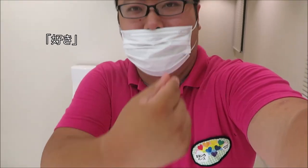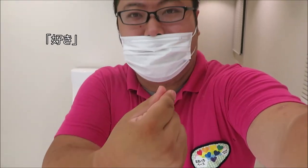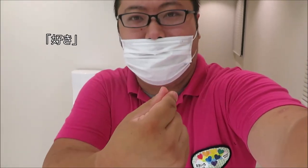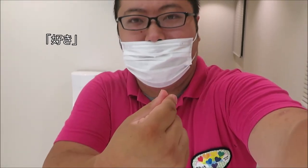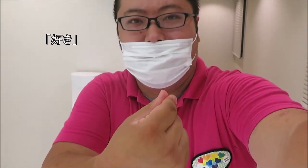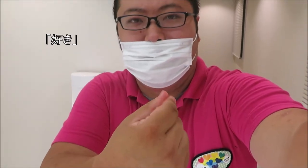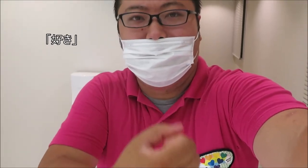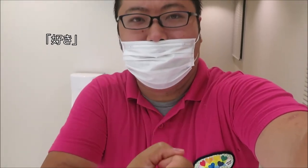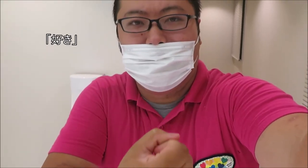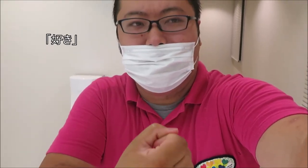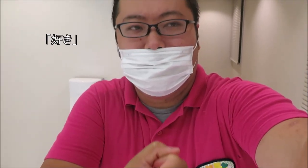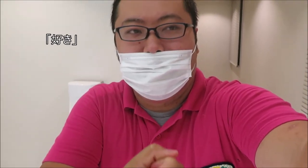好き